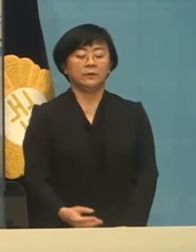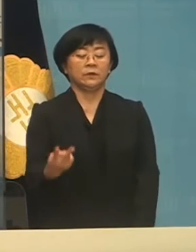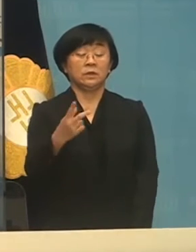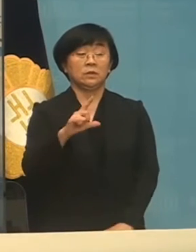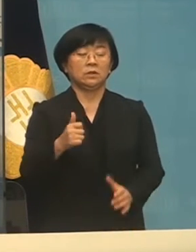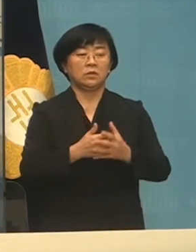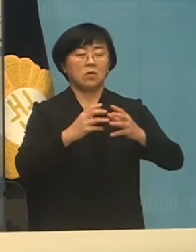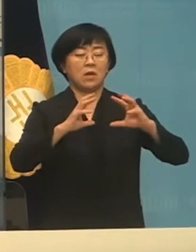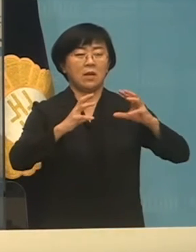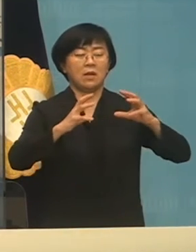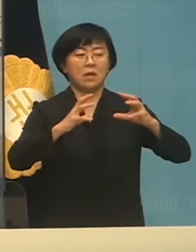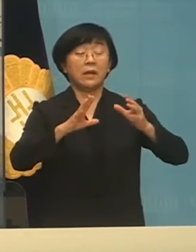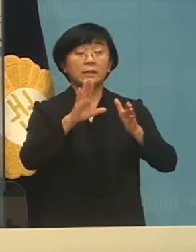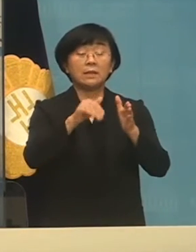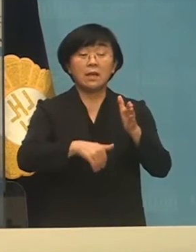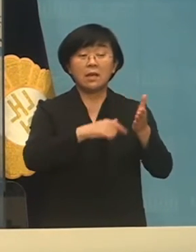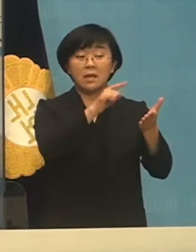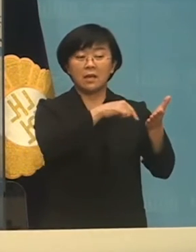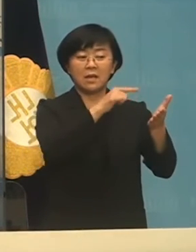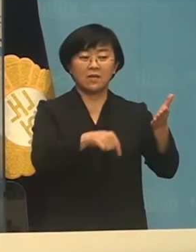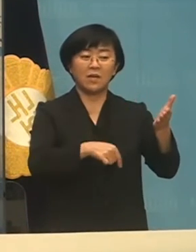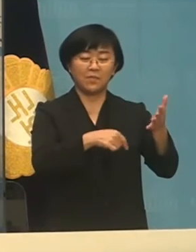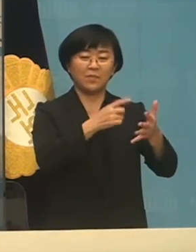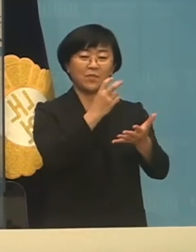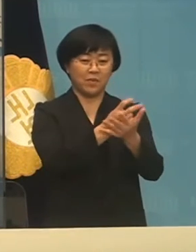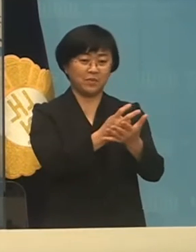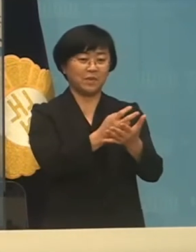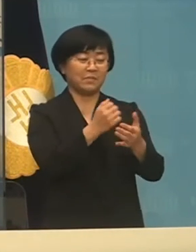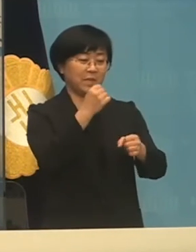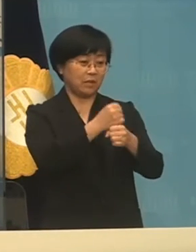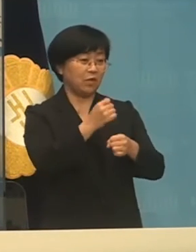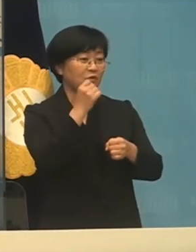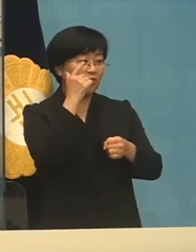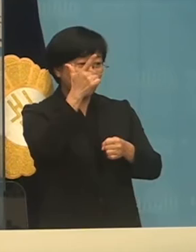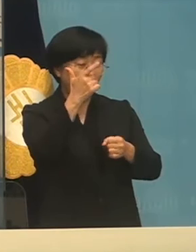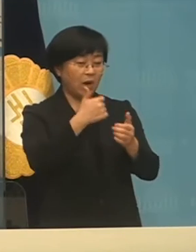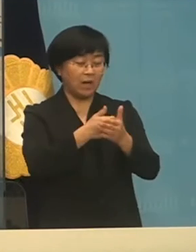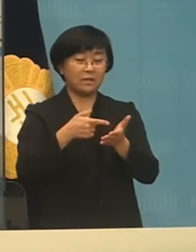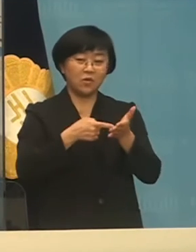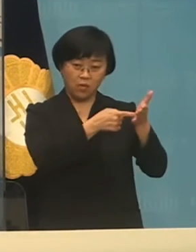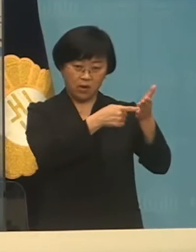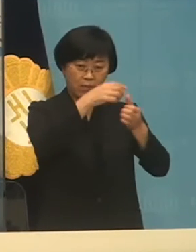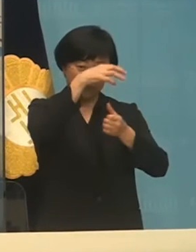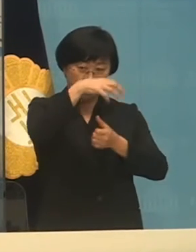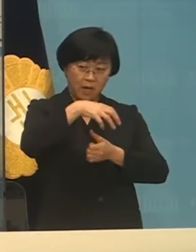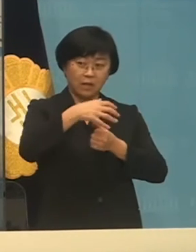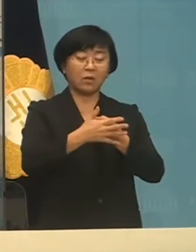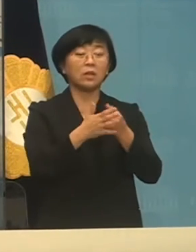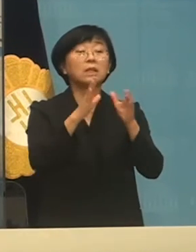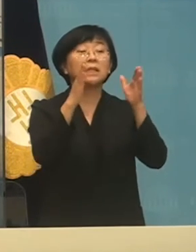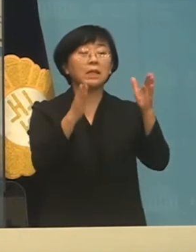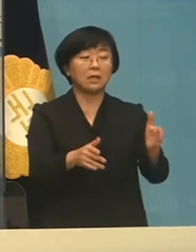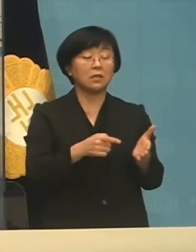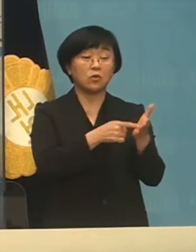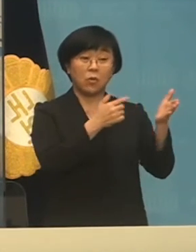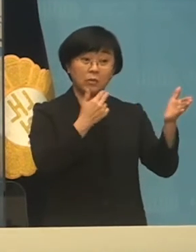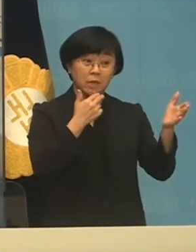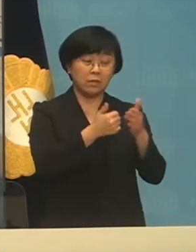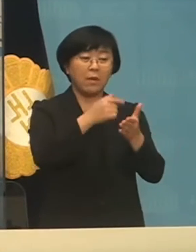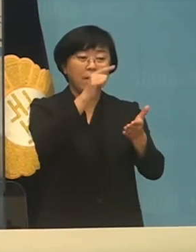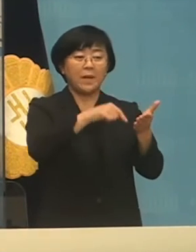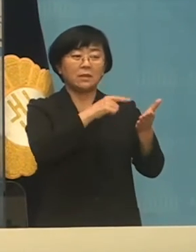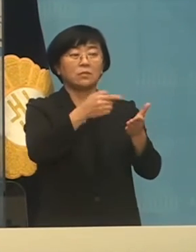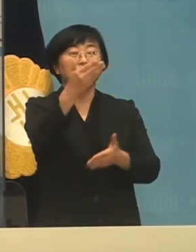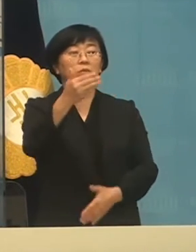2015년 국가는 그 당시 배보상법을 만들어 6개월 내에 청구하라고 압박하였고 그 기간 내에 청구하지 않으면 배보상을